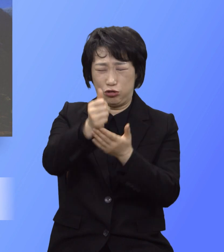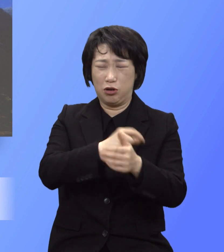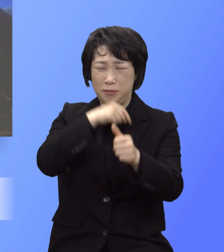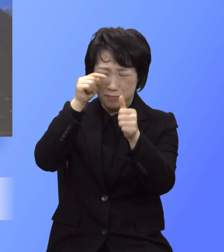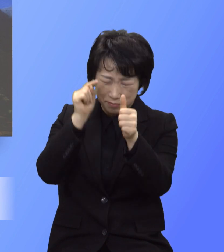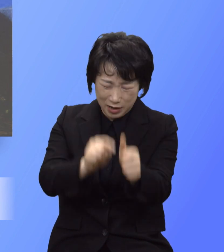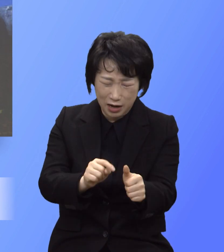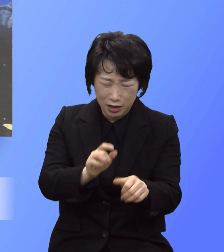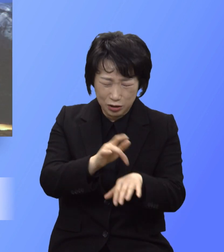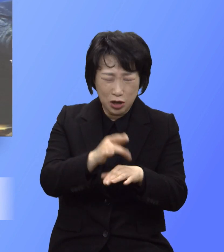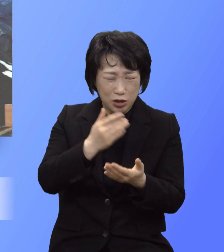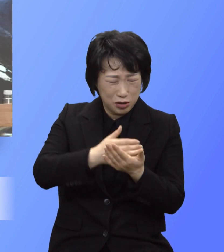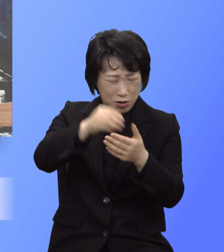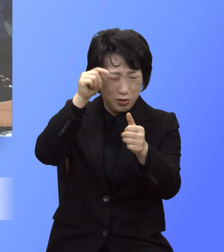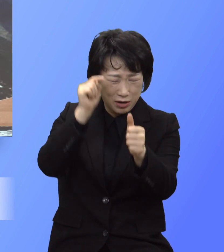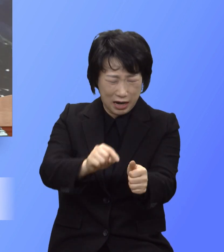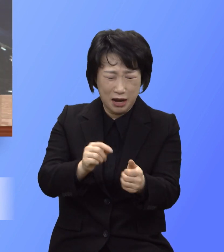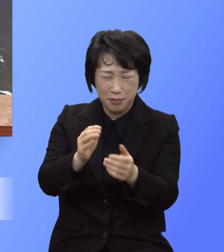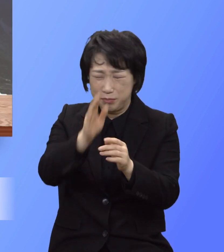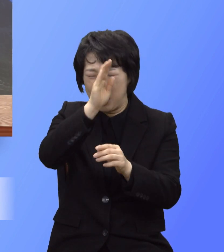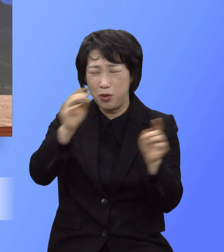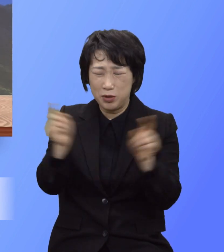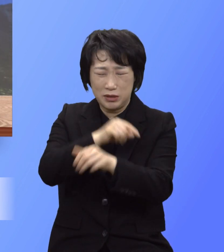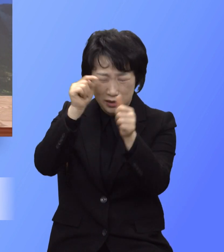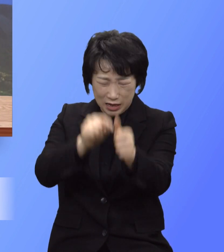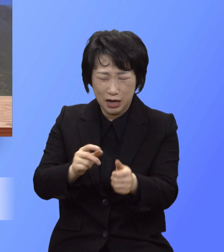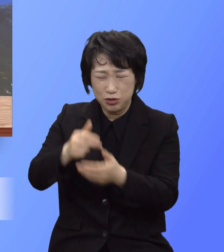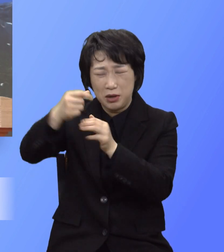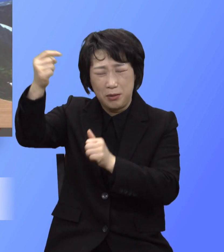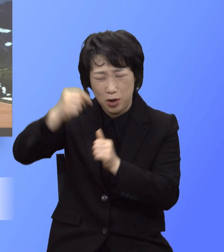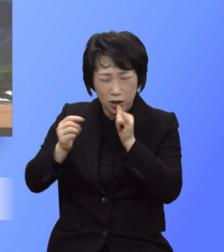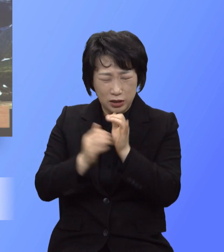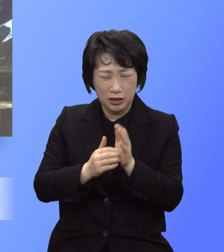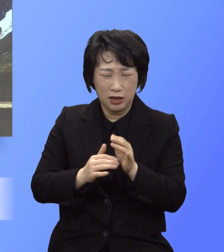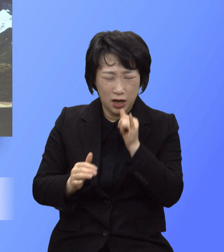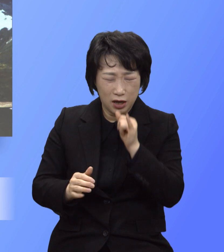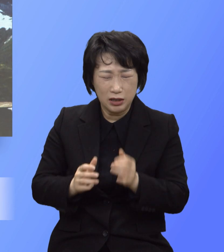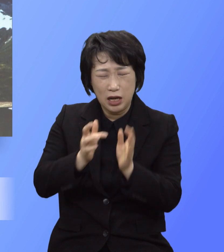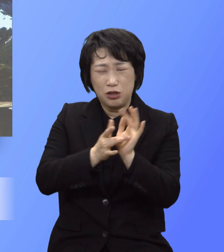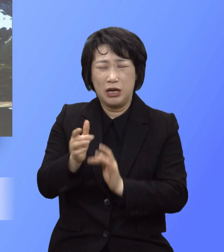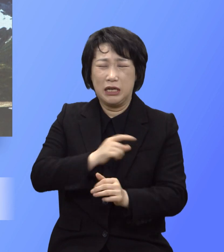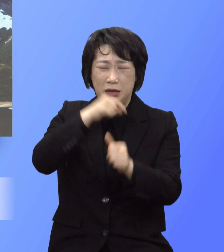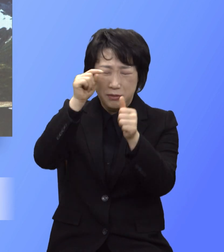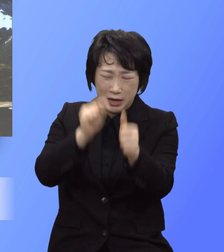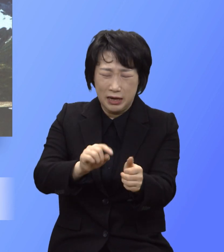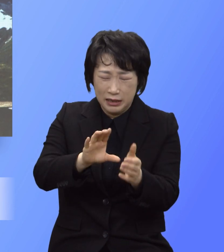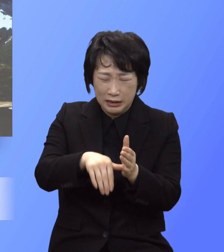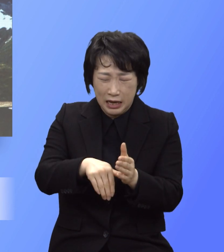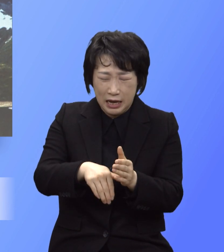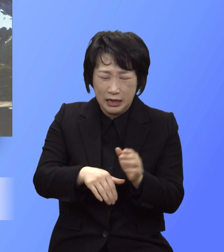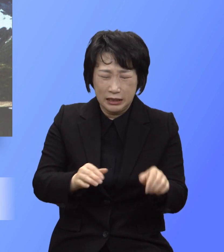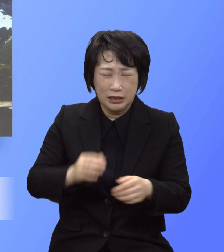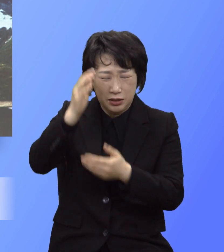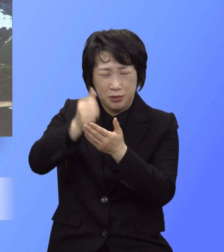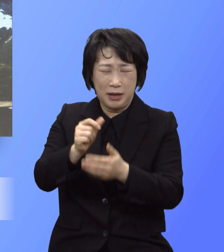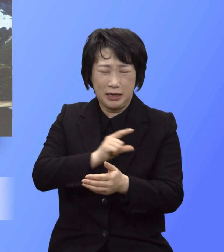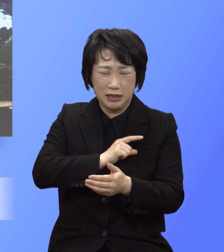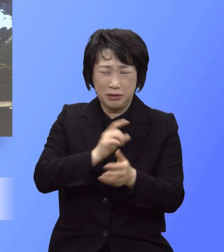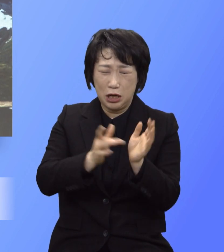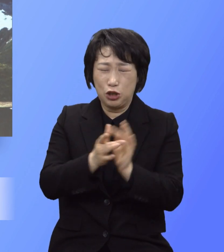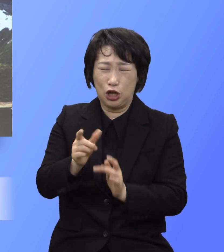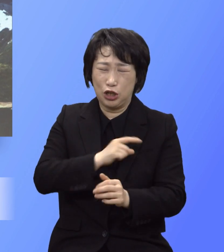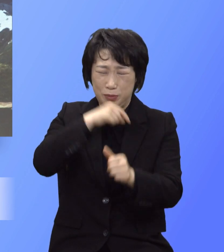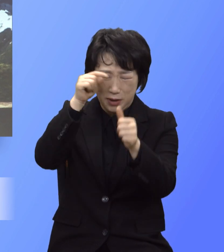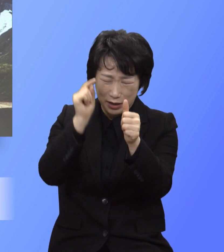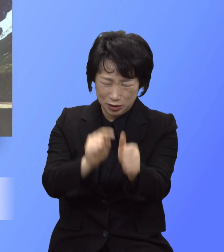이름으로 귀신을 쫓고 병을 고치라 그랬으니 그의 이름으로 명령할 때 성령의 이름